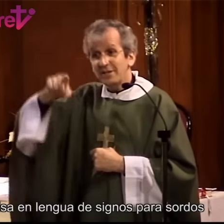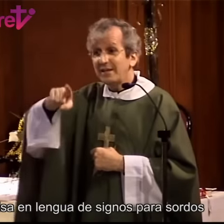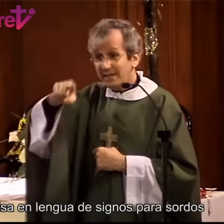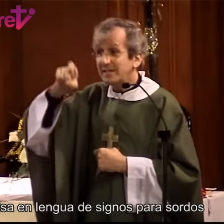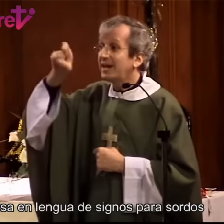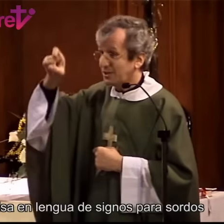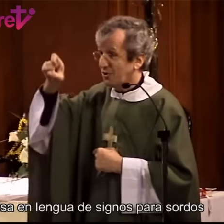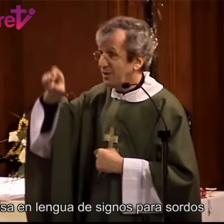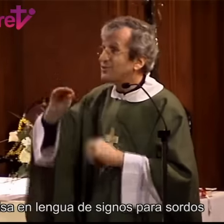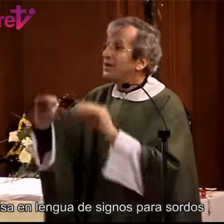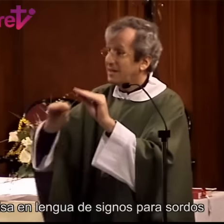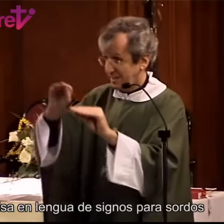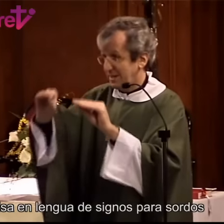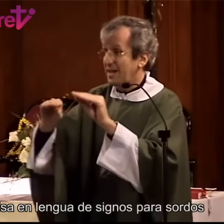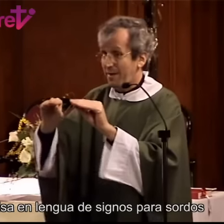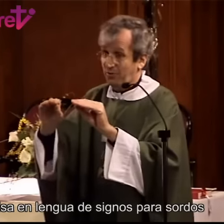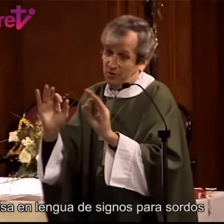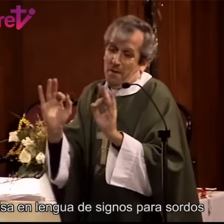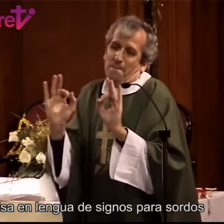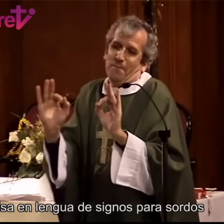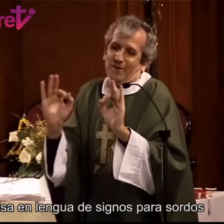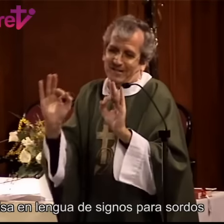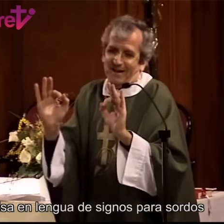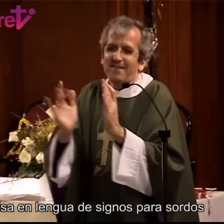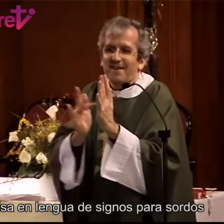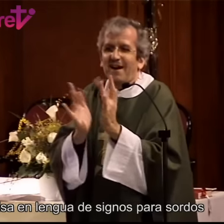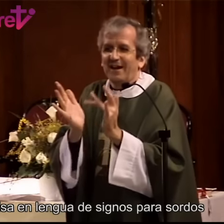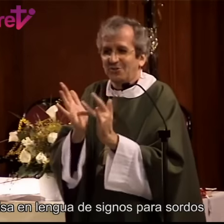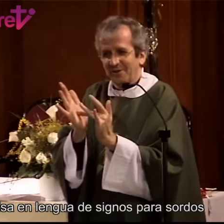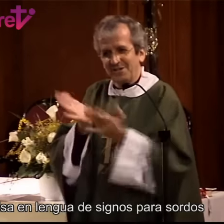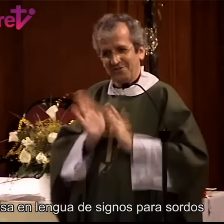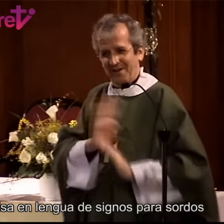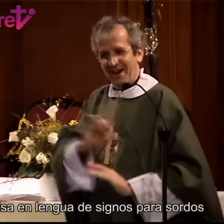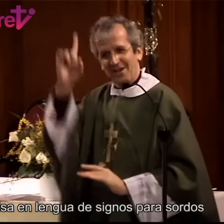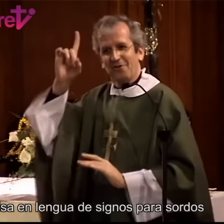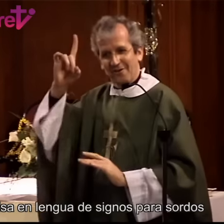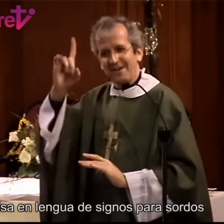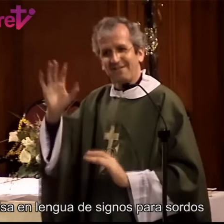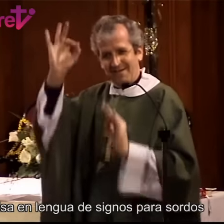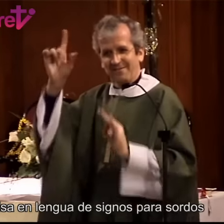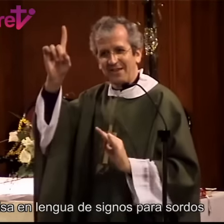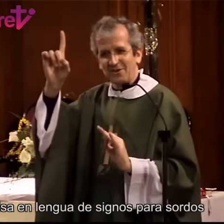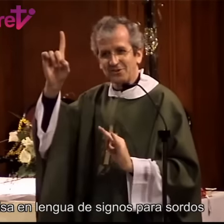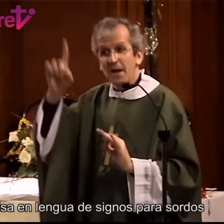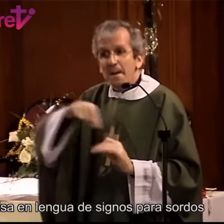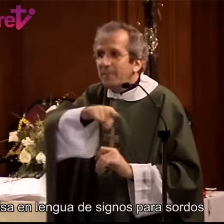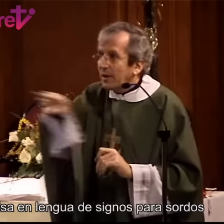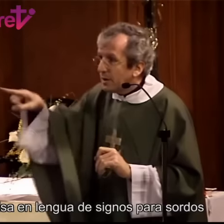ese ser escogidos, y ese ser llamados por excelencia, Jesucristo, el Hijo de Dios. Pero también